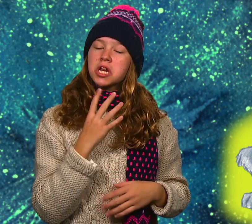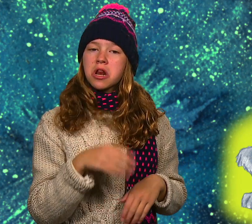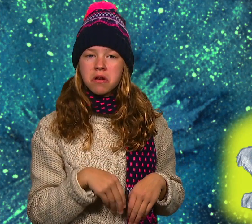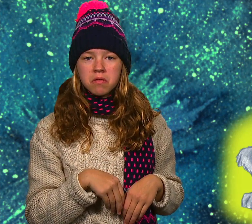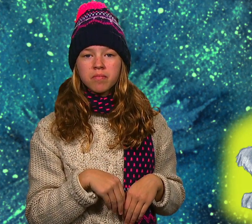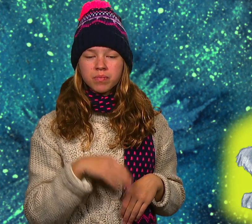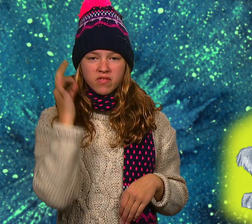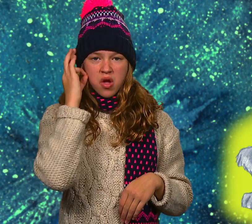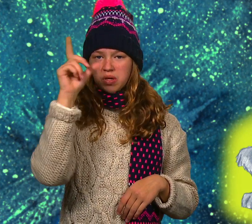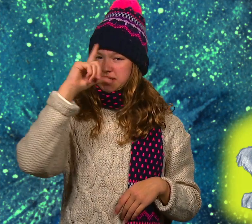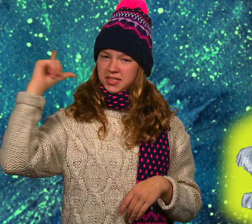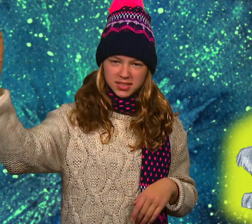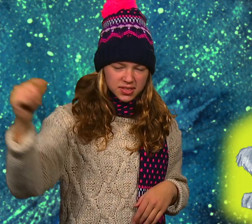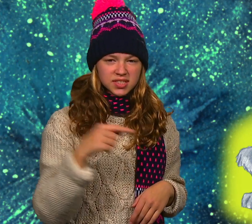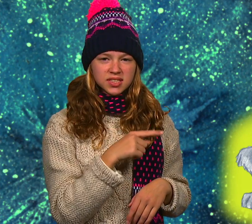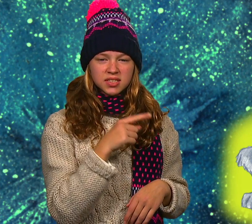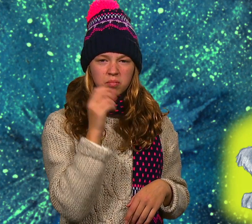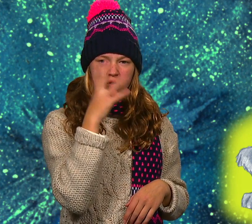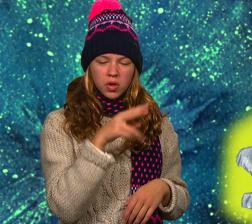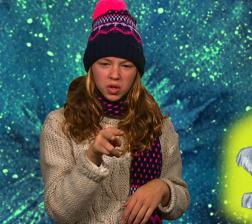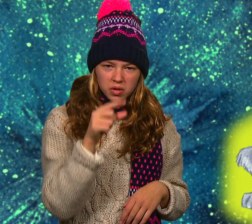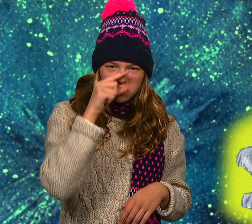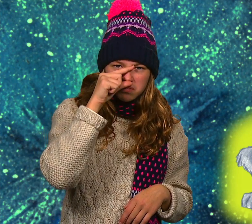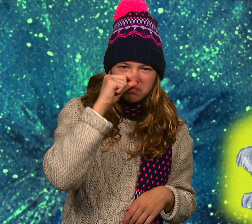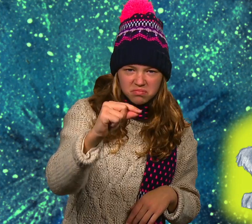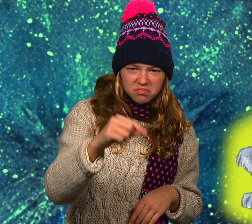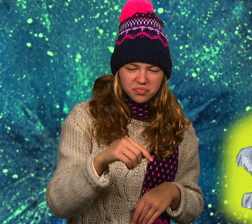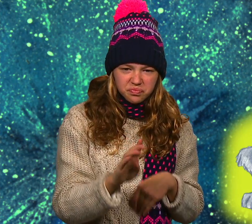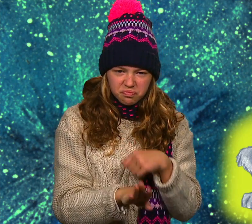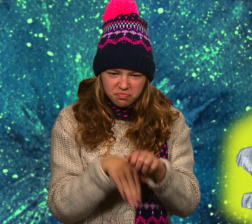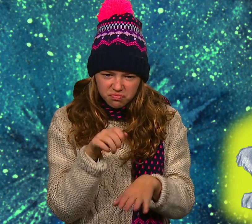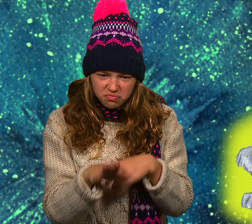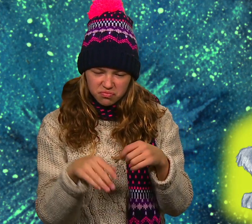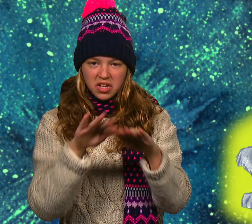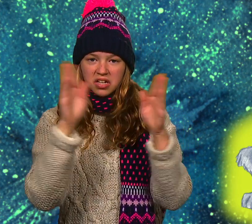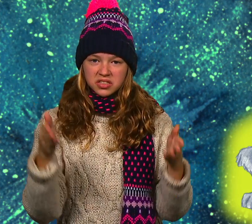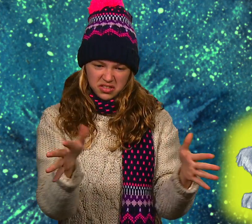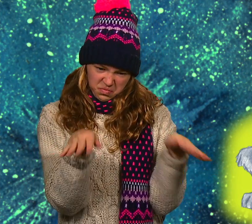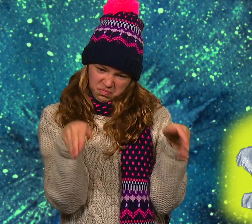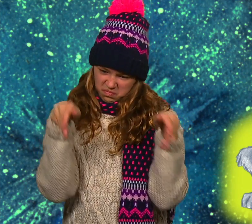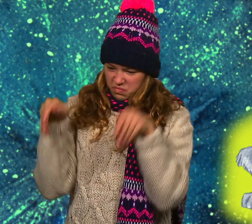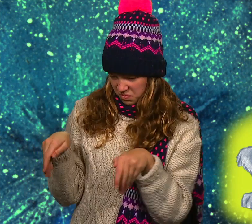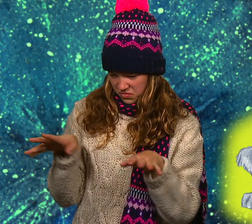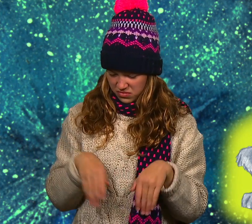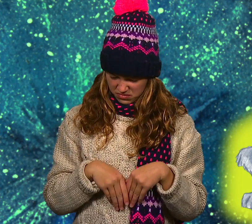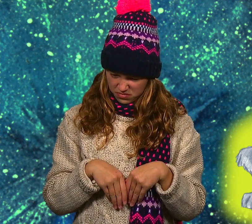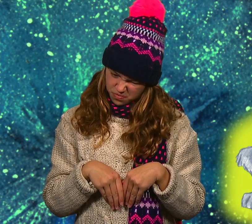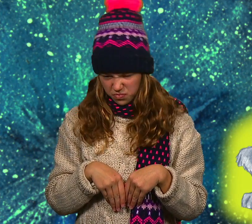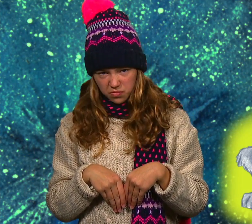weg. Puff, puff, das riecht alles neu und interessant. Hey, Soja! Soja, komm